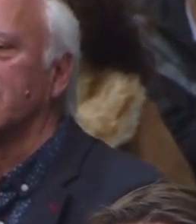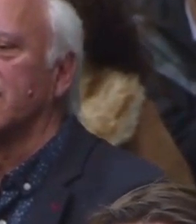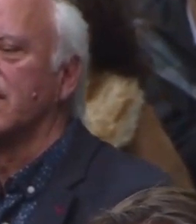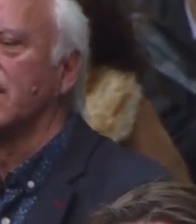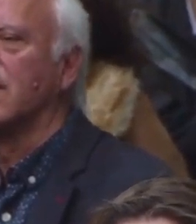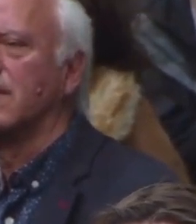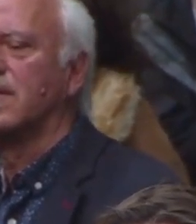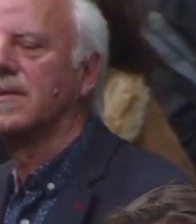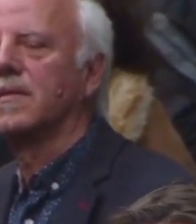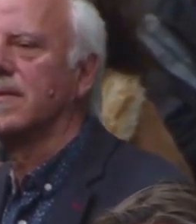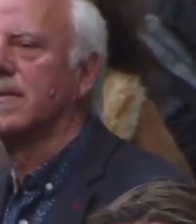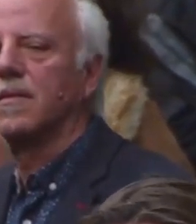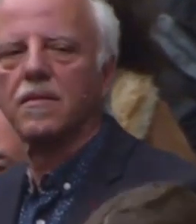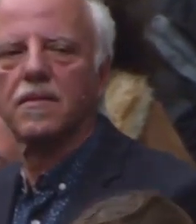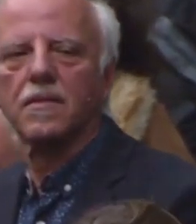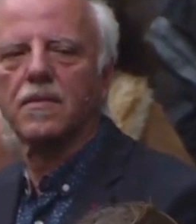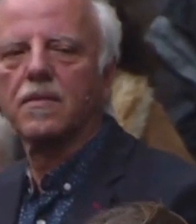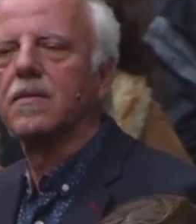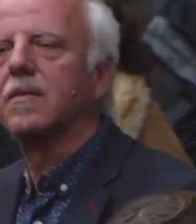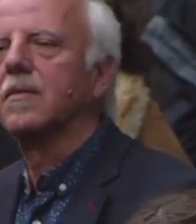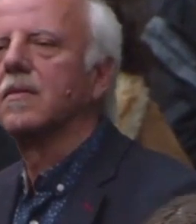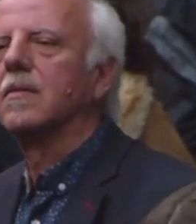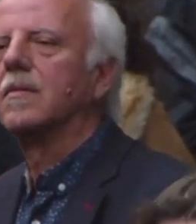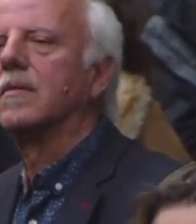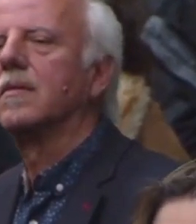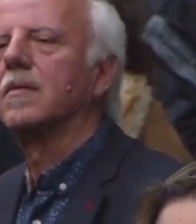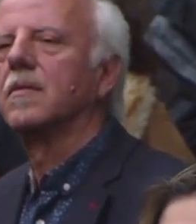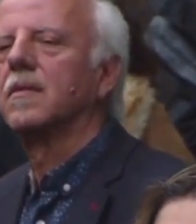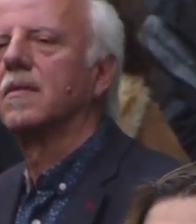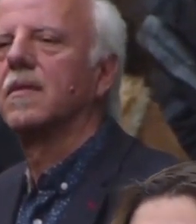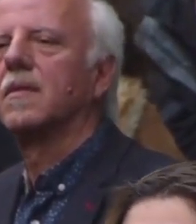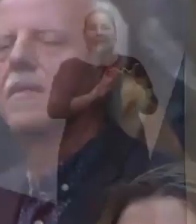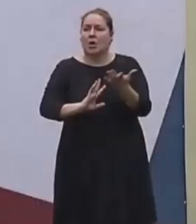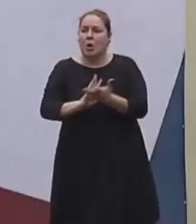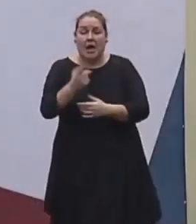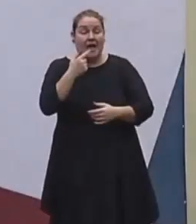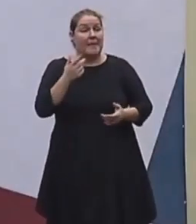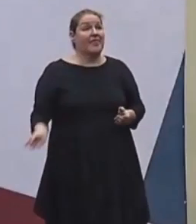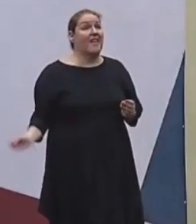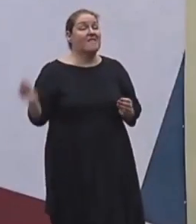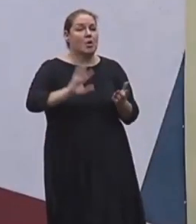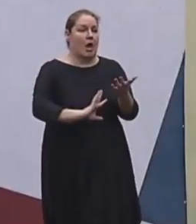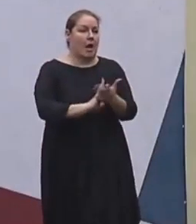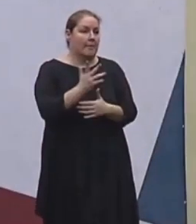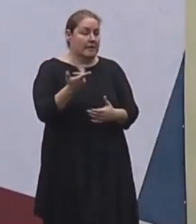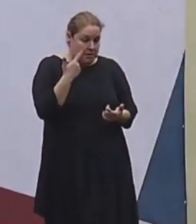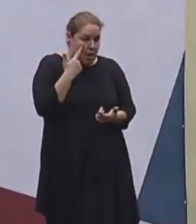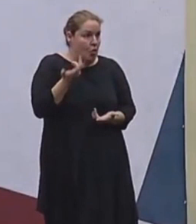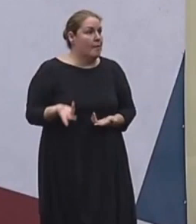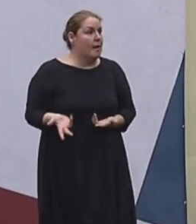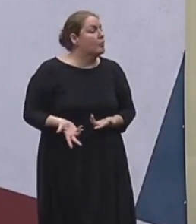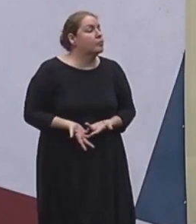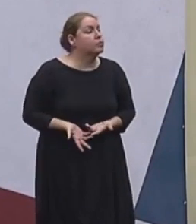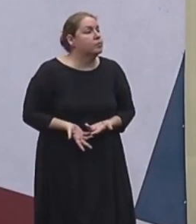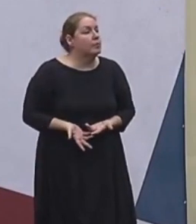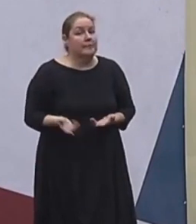καινοτομίες και η τεχνολογία, δεν μας λένε για την τεχνολογία που θα φέρει την ανάπτυξη, για να τη δούμε λοιπόν πώς